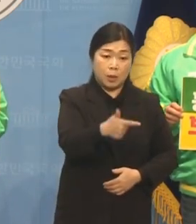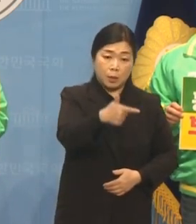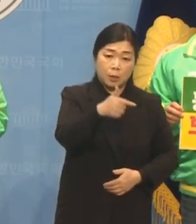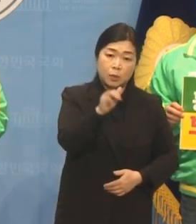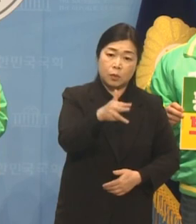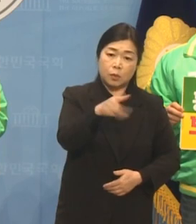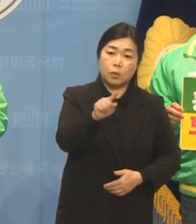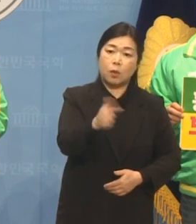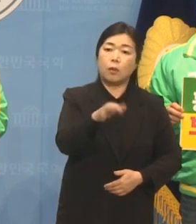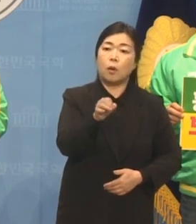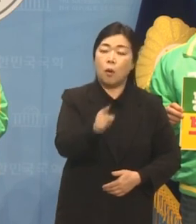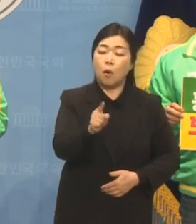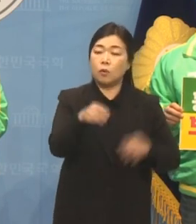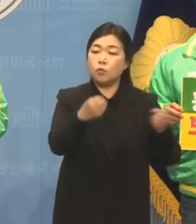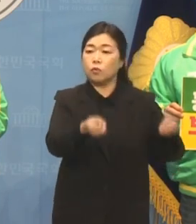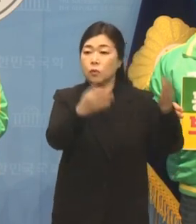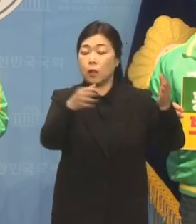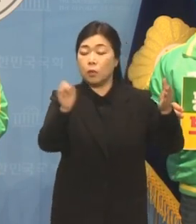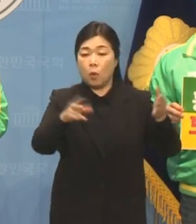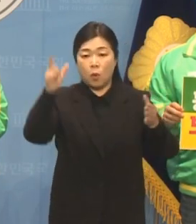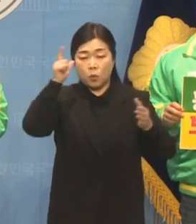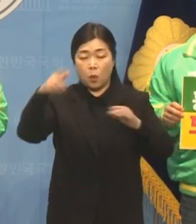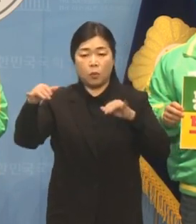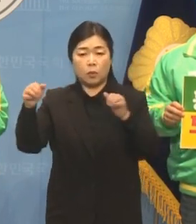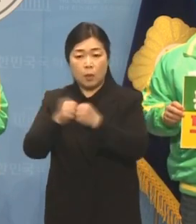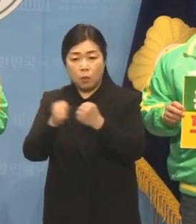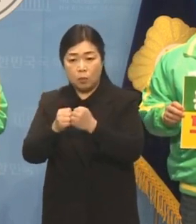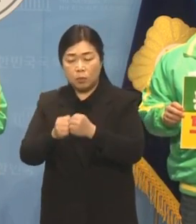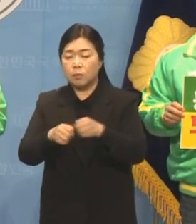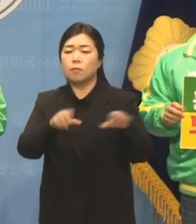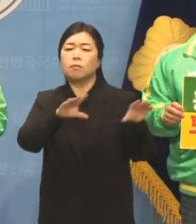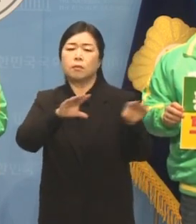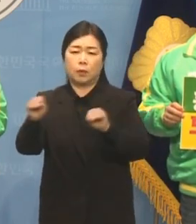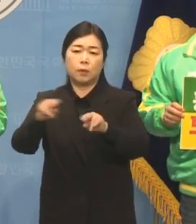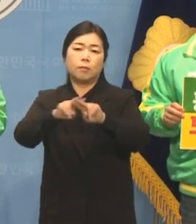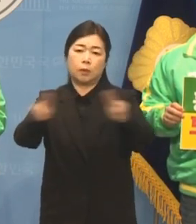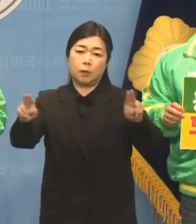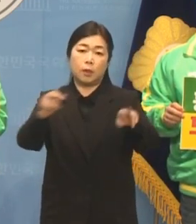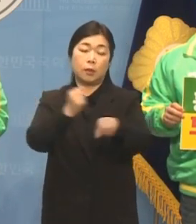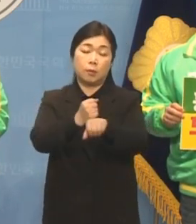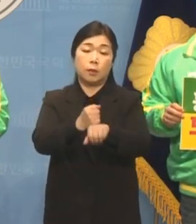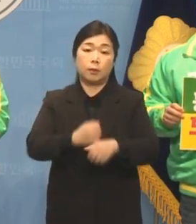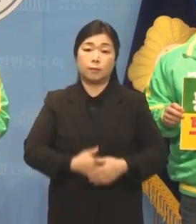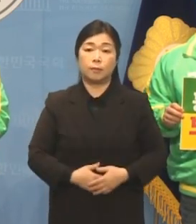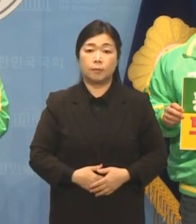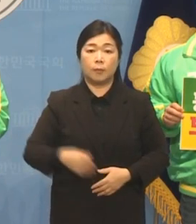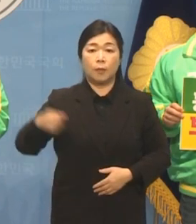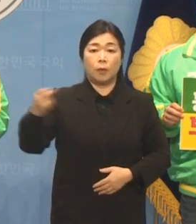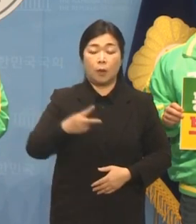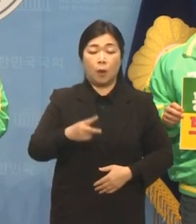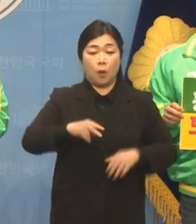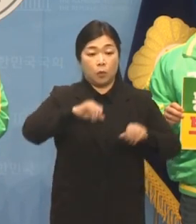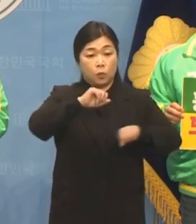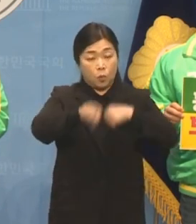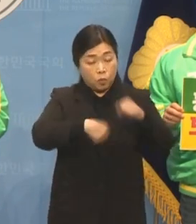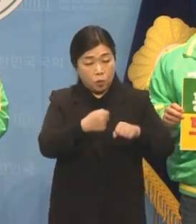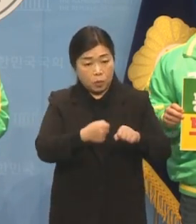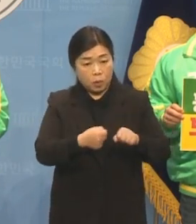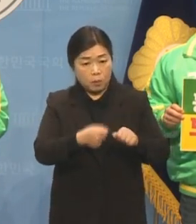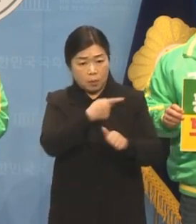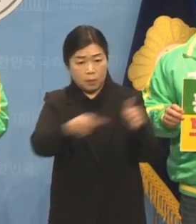본성을 거스르고 생명을 경시하는 동물이용 축제를 폐지하겠습니다. 또한 동물 중상해 살해 사건